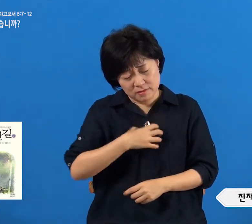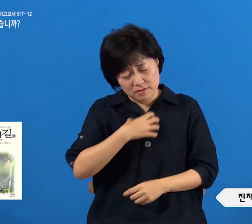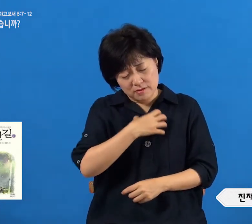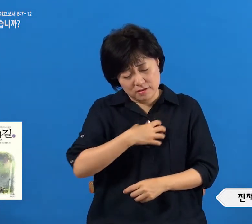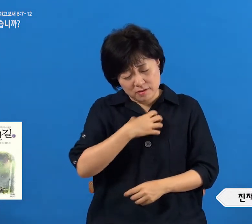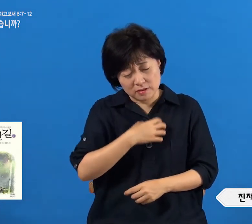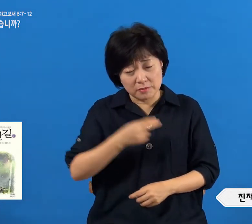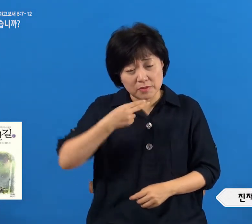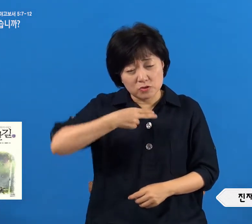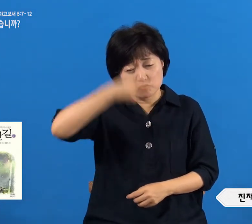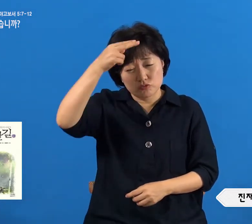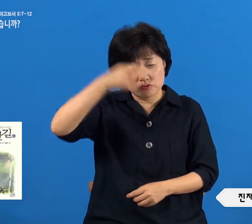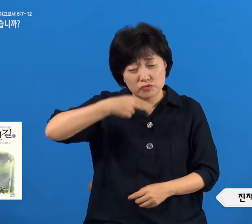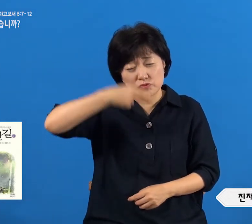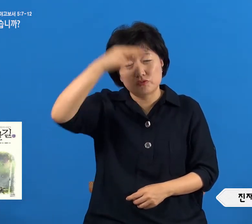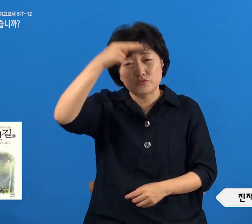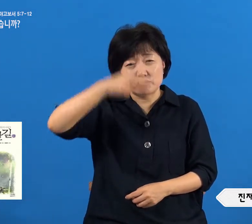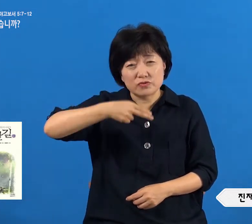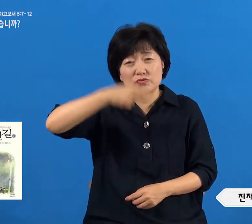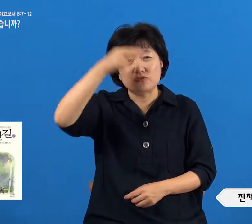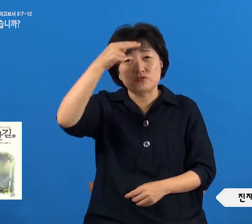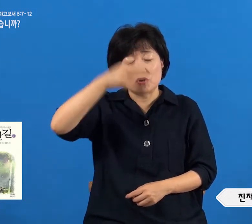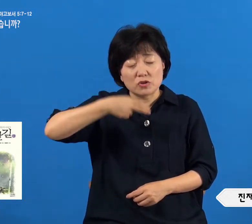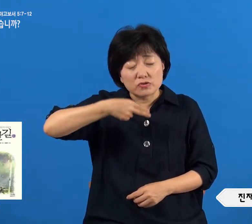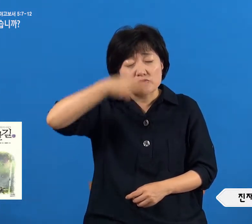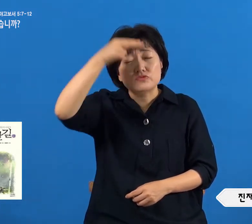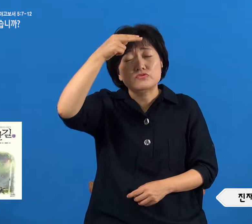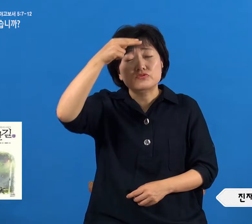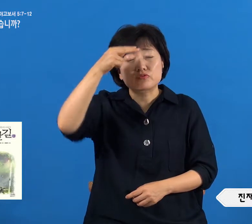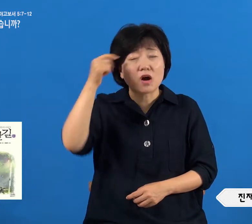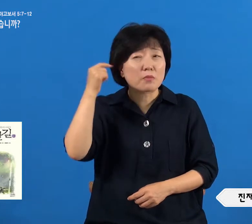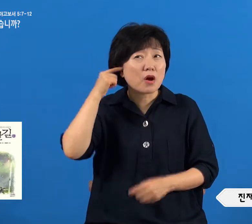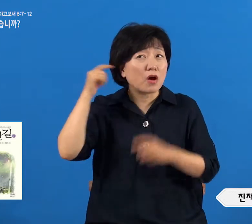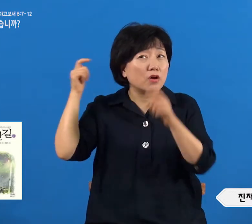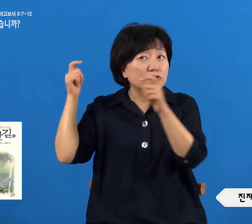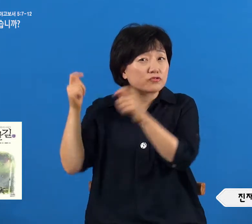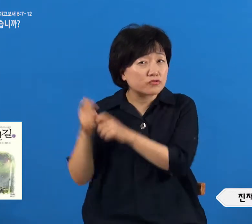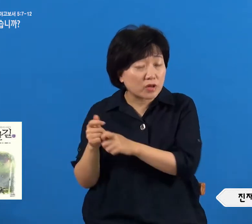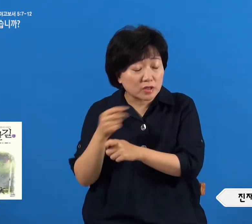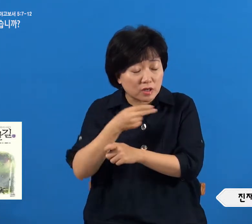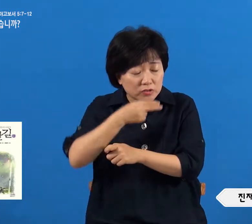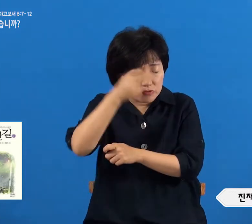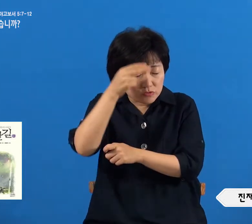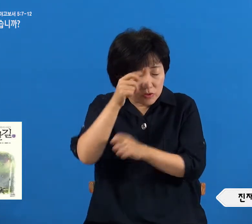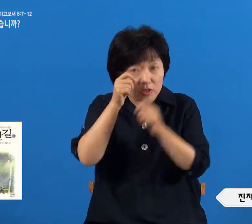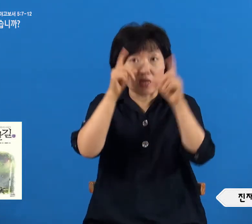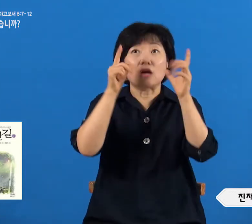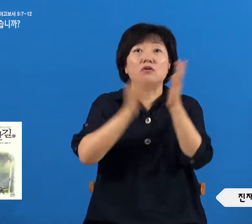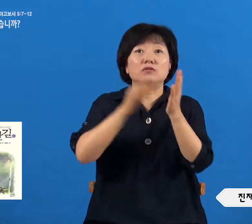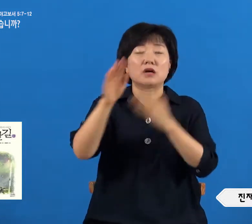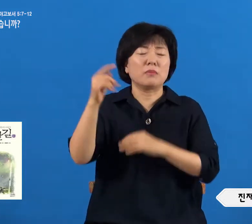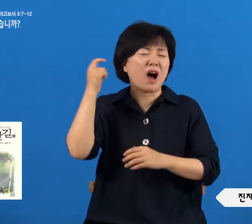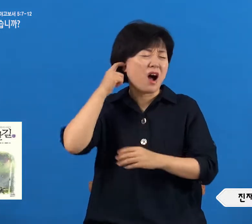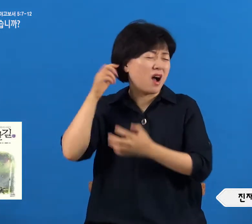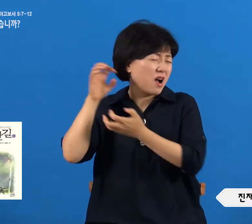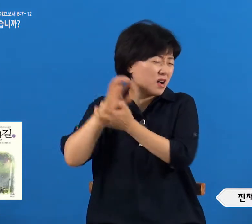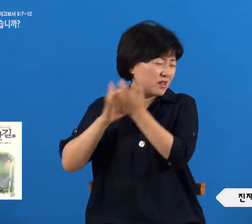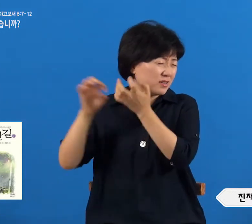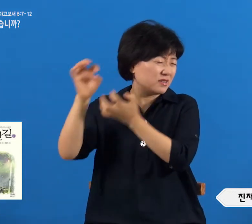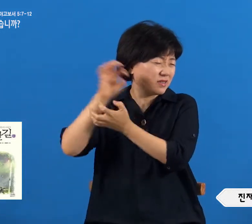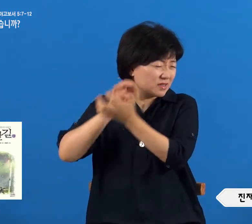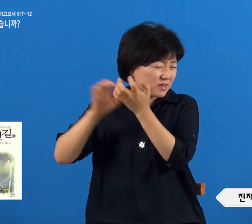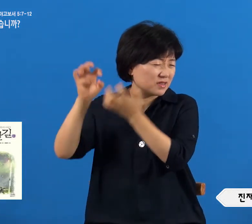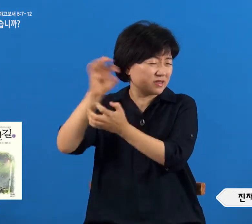마실 수밖에 없었습니다. 술을 마실 때는 소리가 줄다가 술에서 깨어나면 더 큰 소리가 난다고 그는 고통